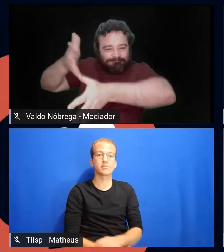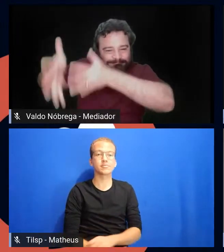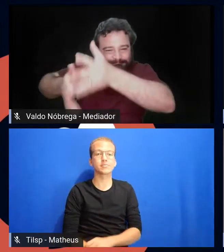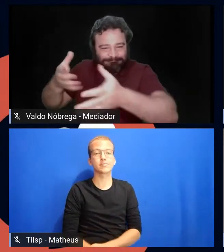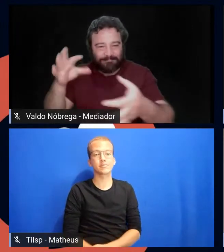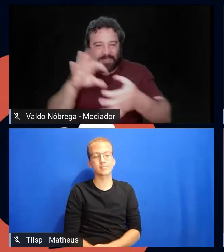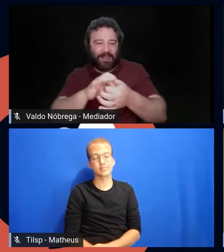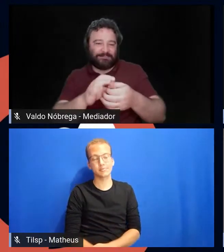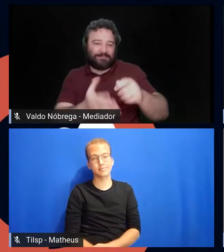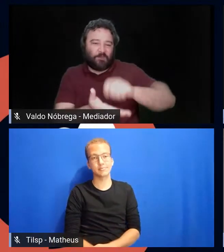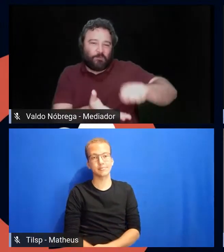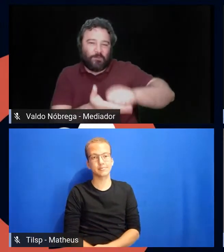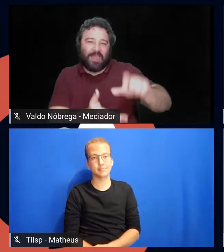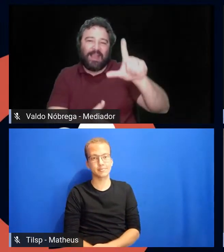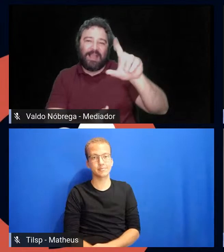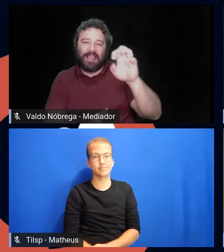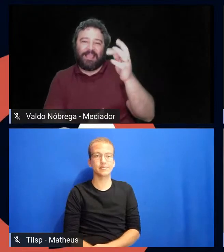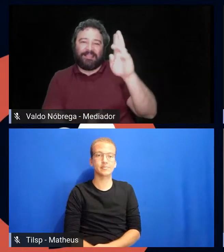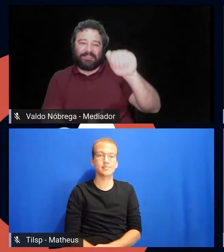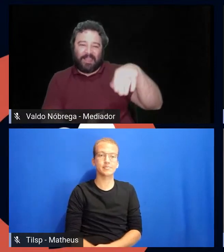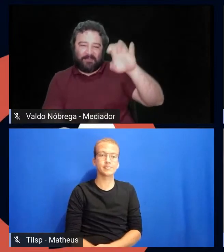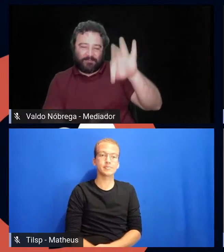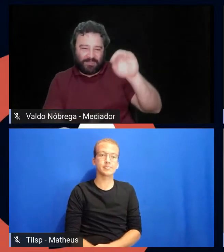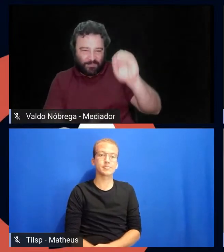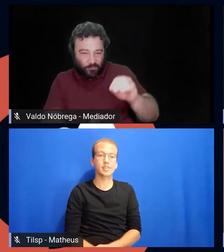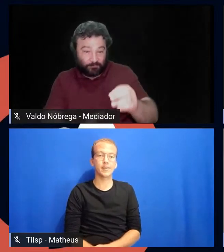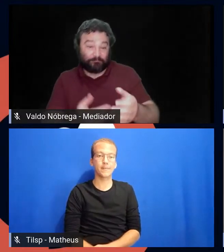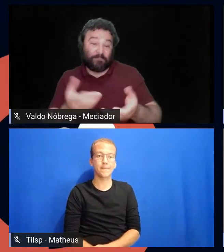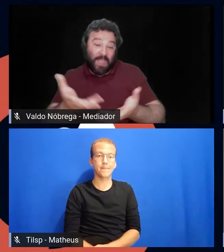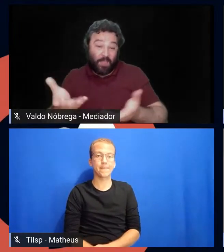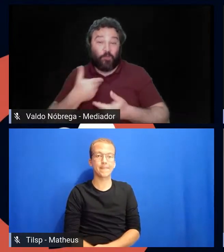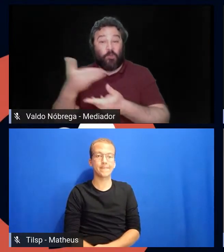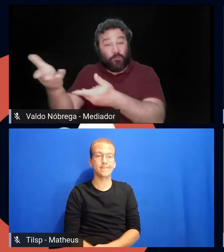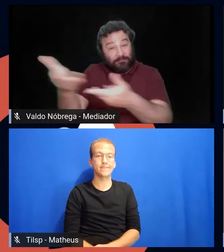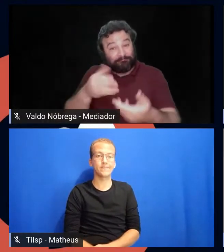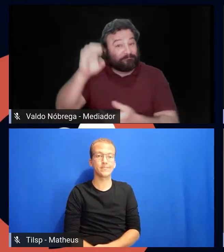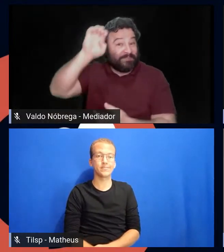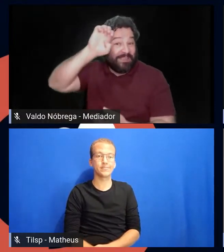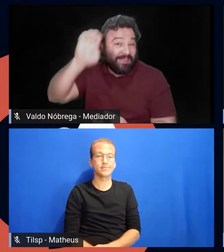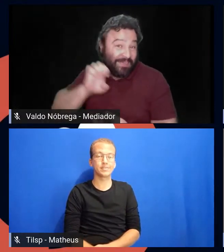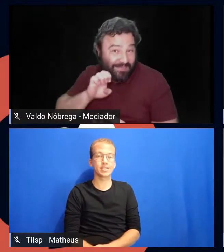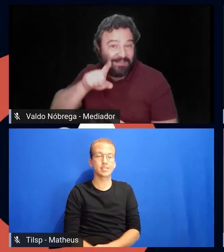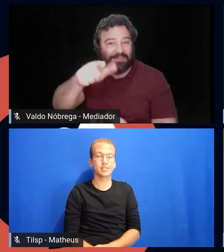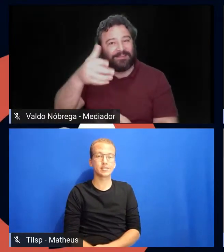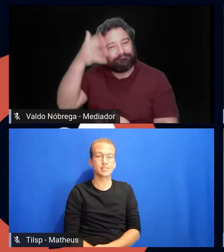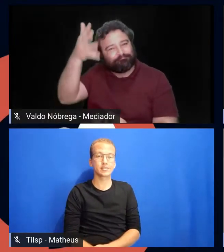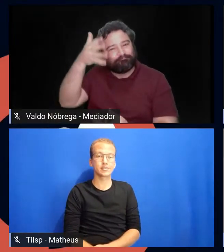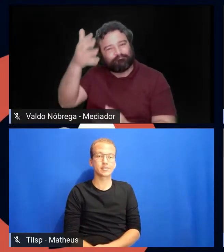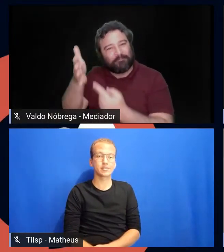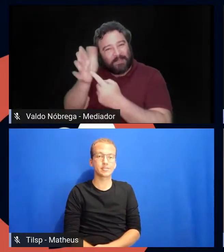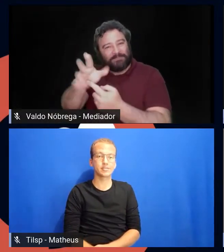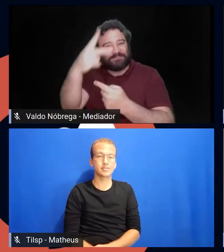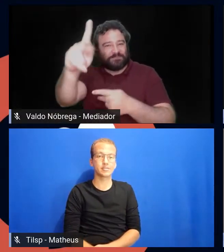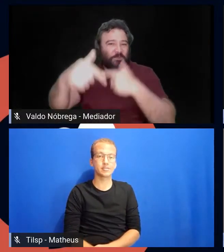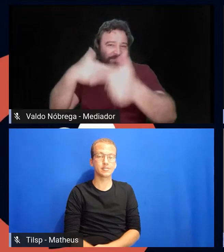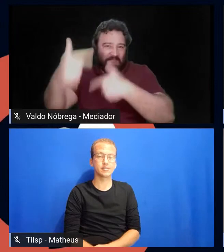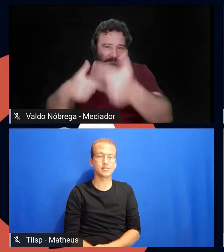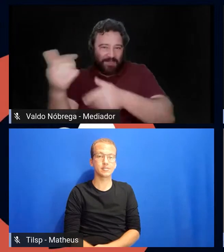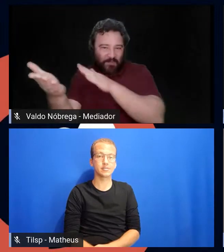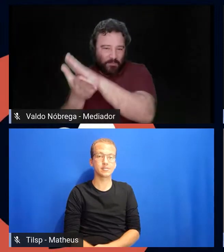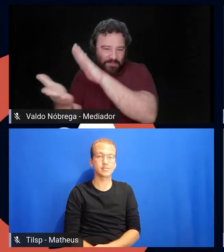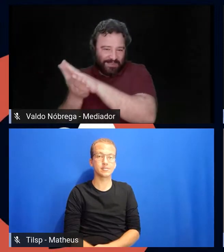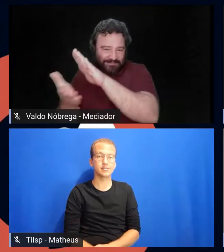percebe o mundo à sua volta e como ele vai também eh e eh expressar essa sua experiência